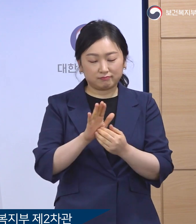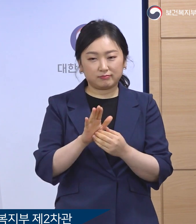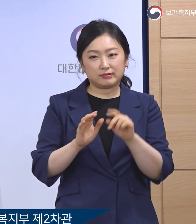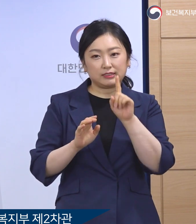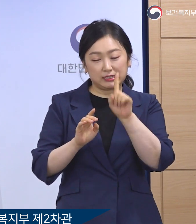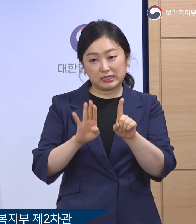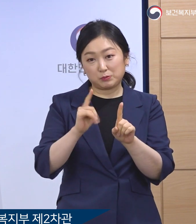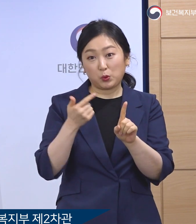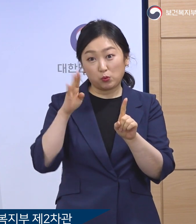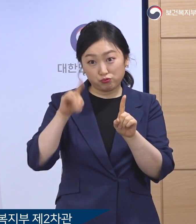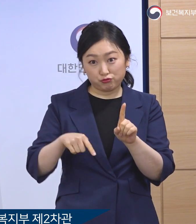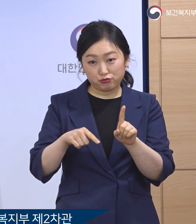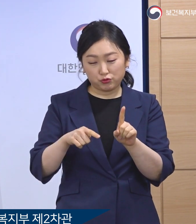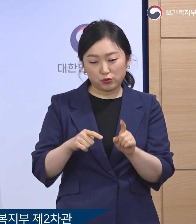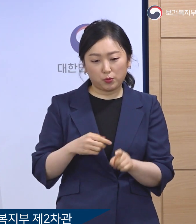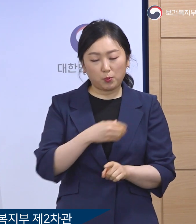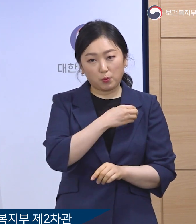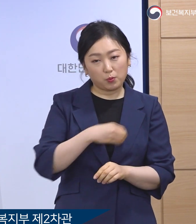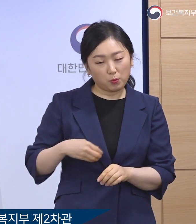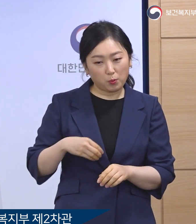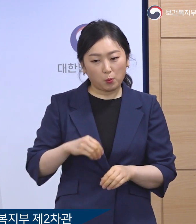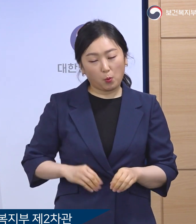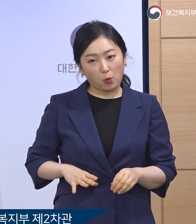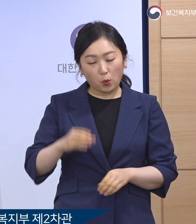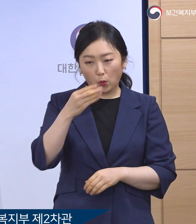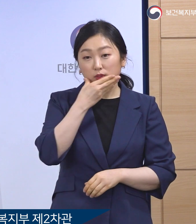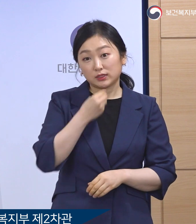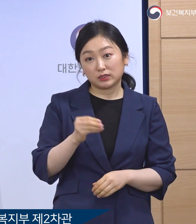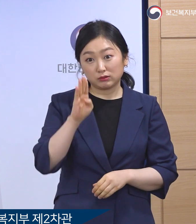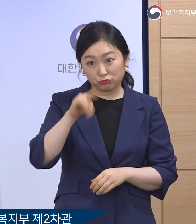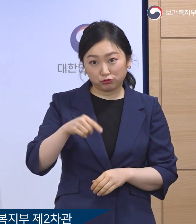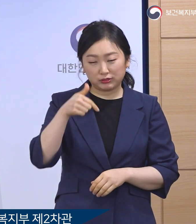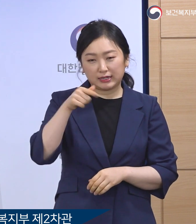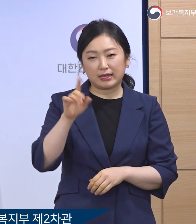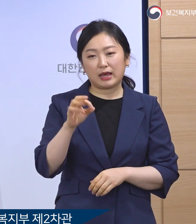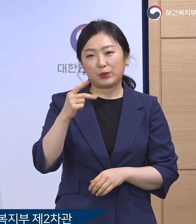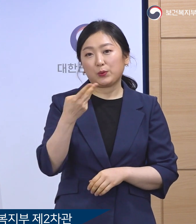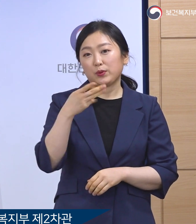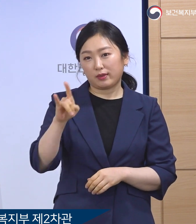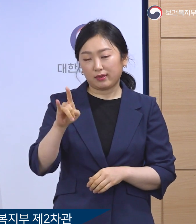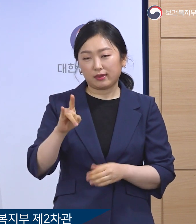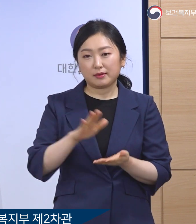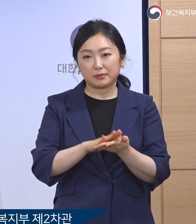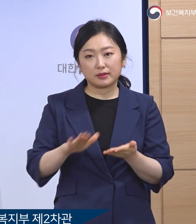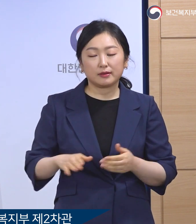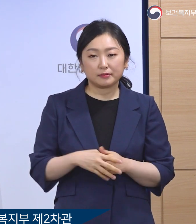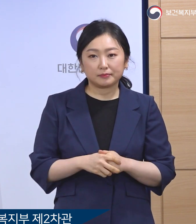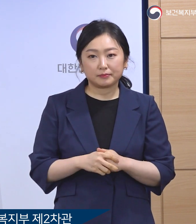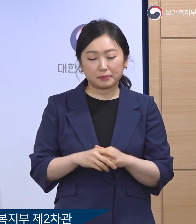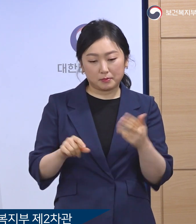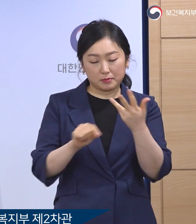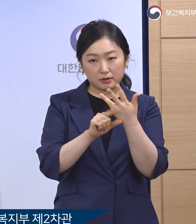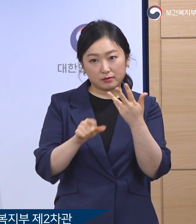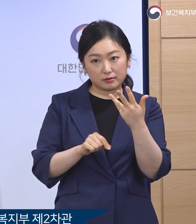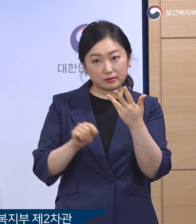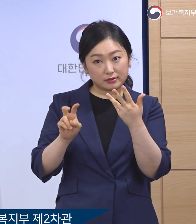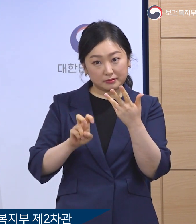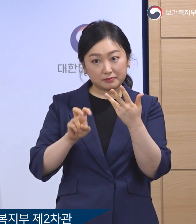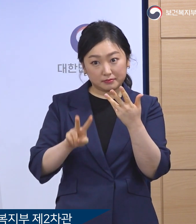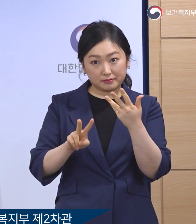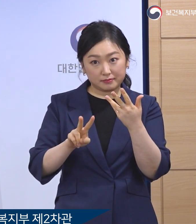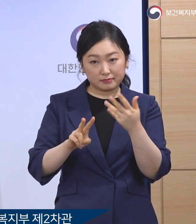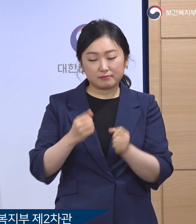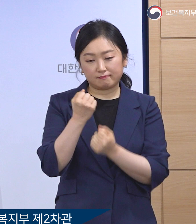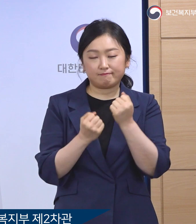제1총괄조정관 보건복지부 제2차관 강도태입니다. 8월 22일 중대본 브리핑을